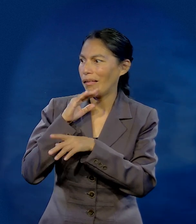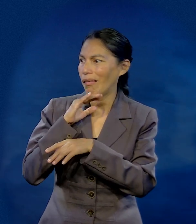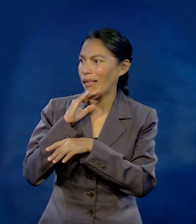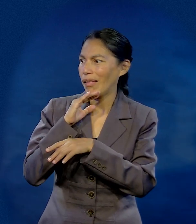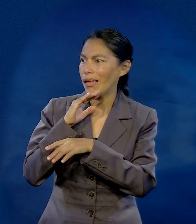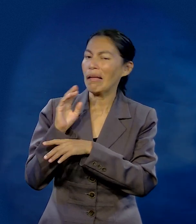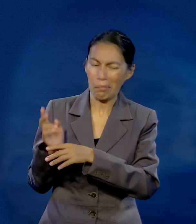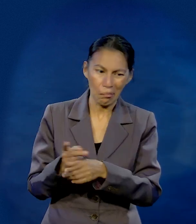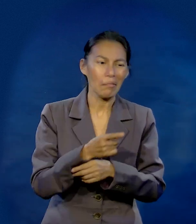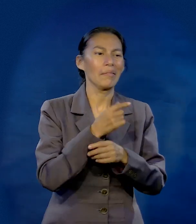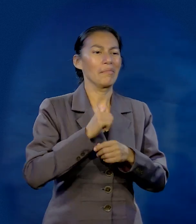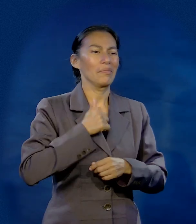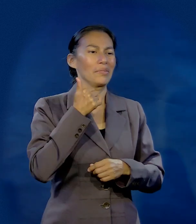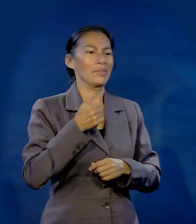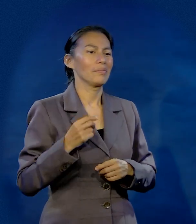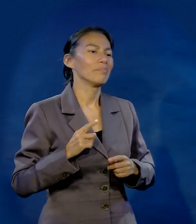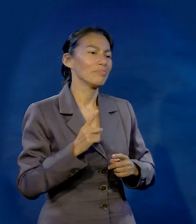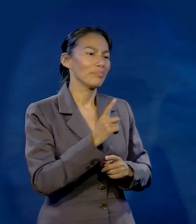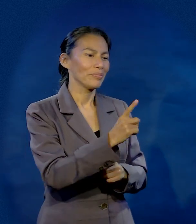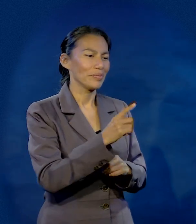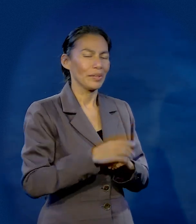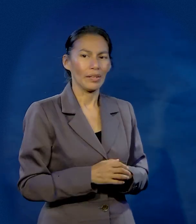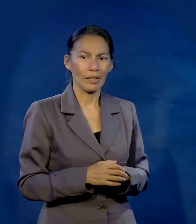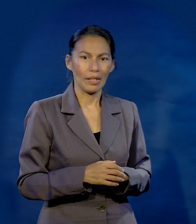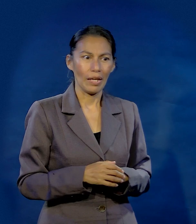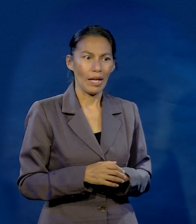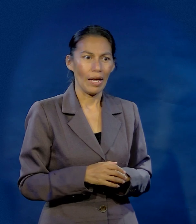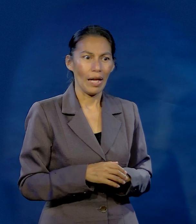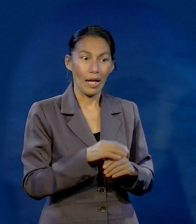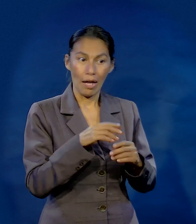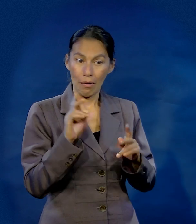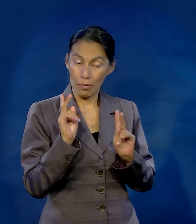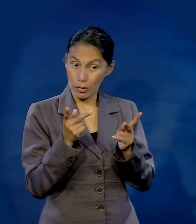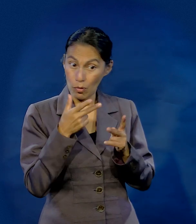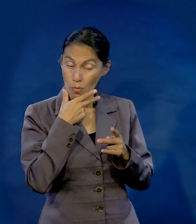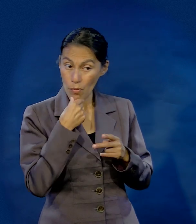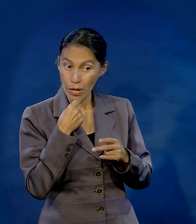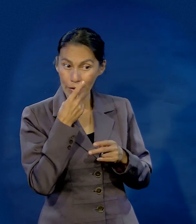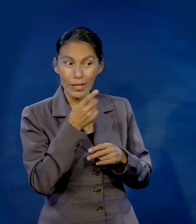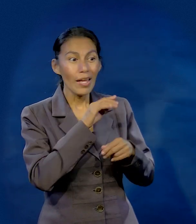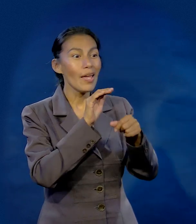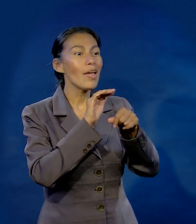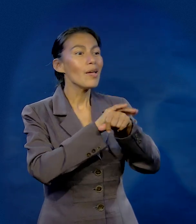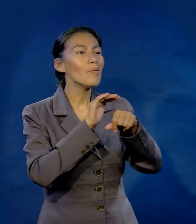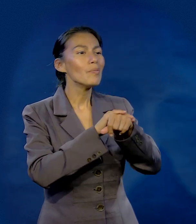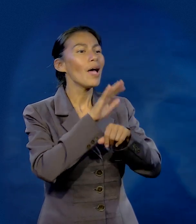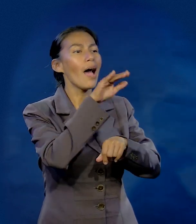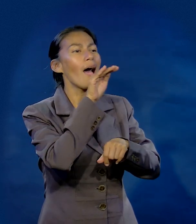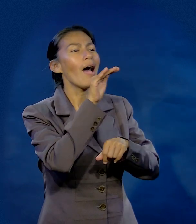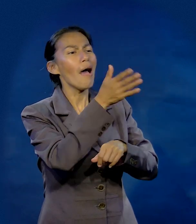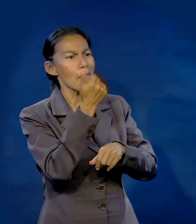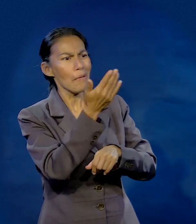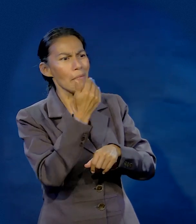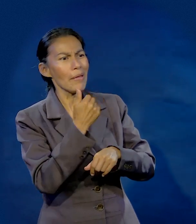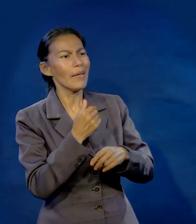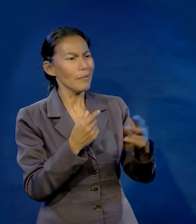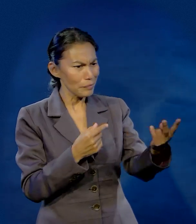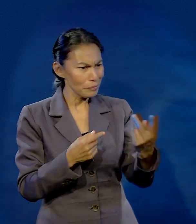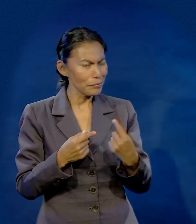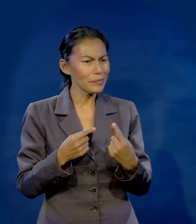y yo no vecino ya el carro está prendido Ya me voy pero mire en unas semanas Pásale por